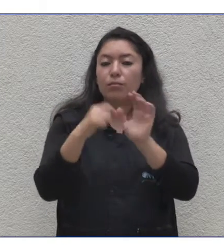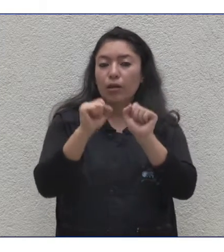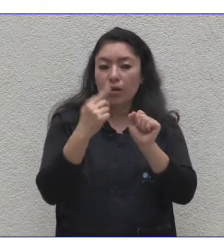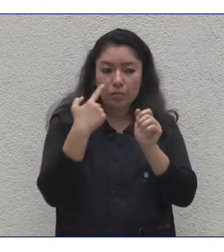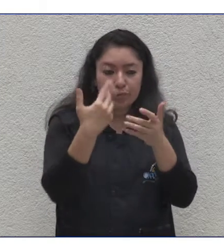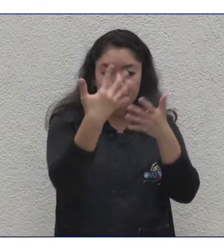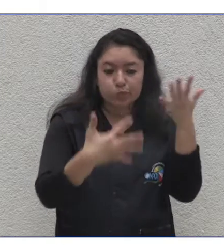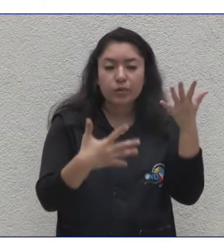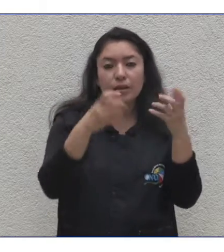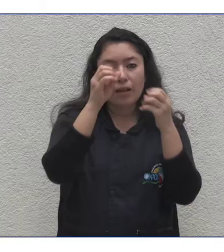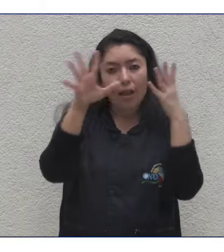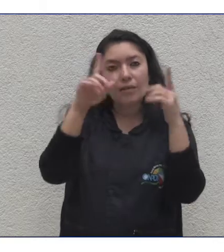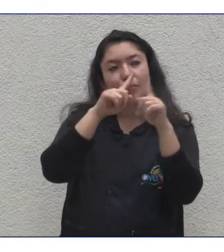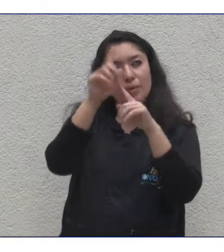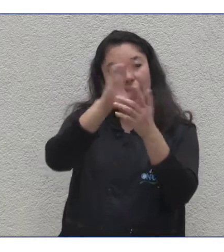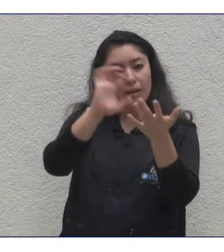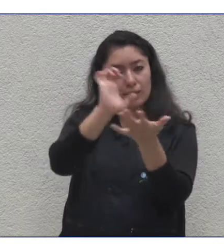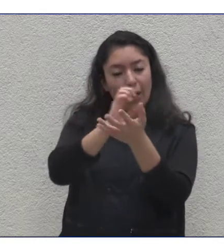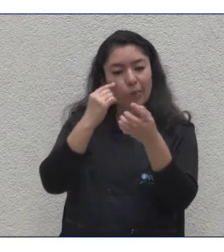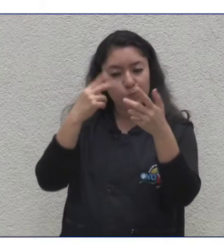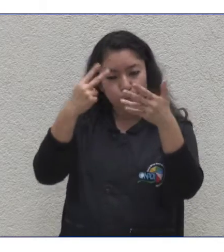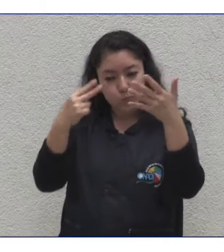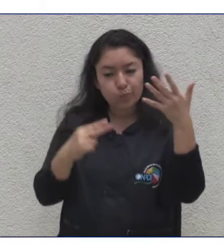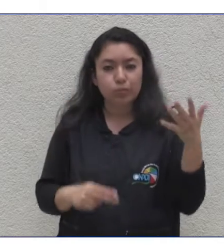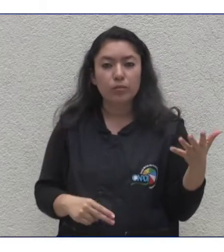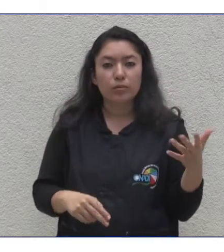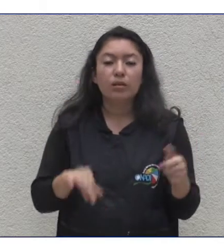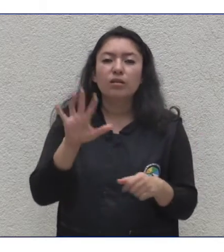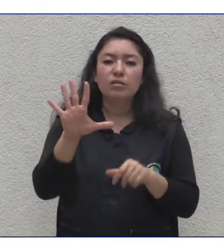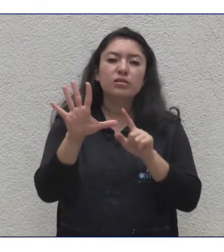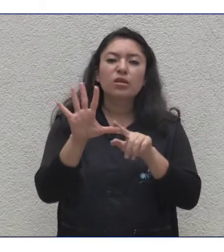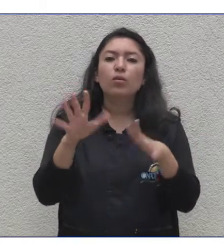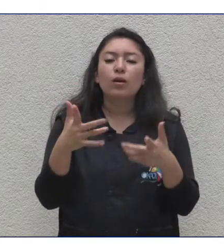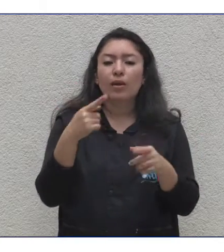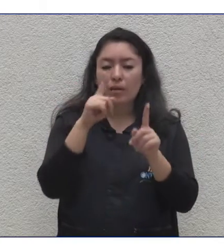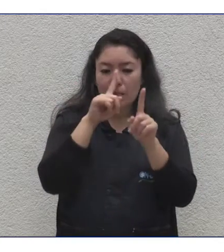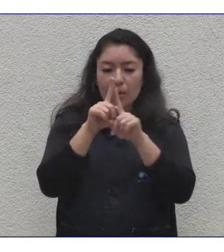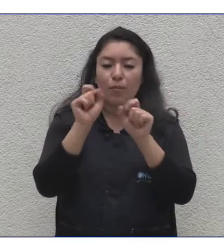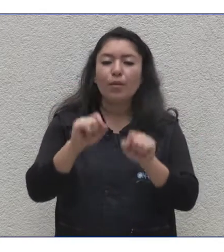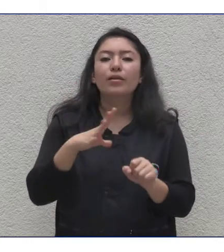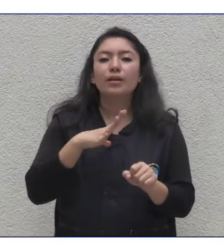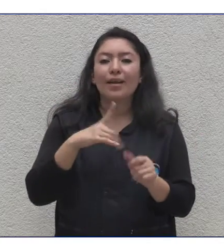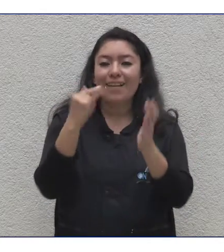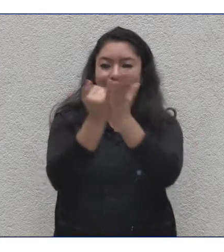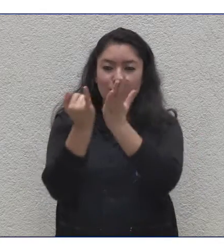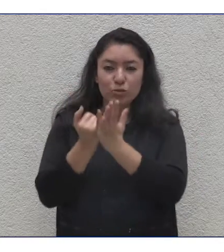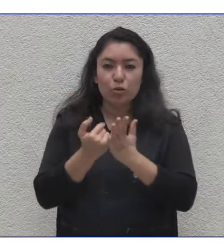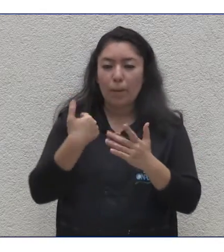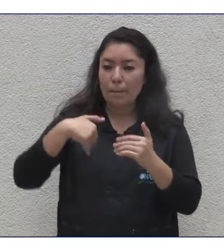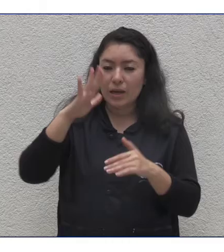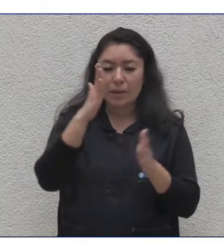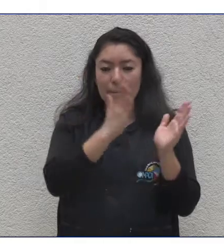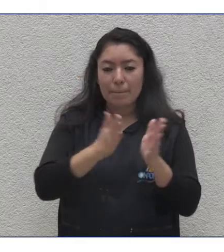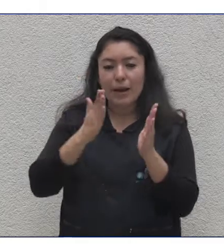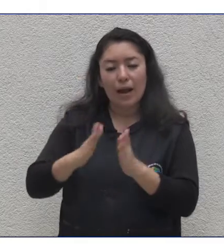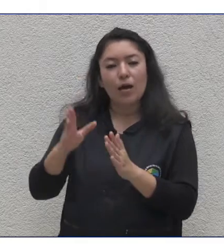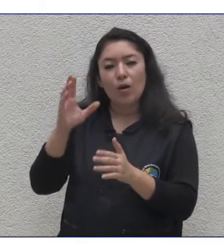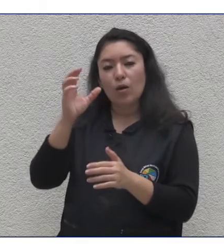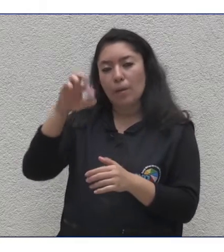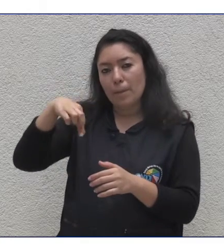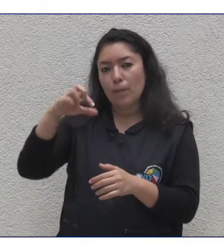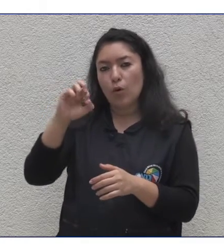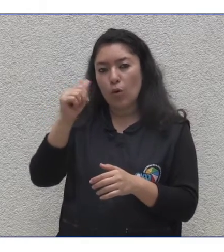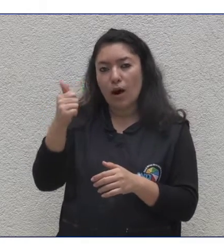investigación criminal e inteligencia del Estado. 5. La misión y objetivos de la institución, su plan operativo anual y